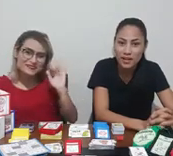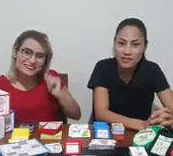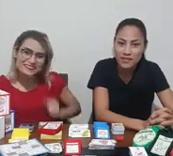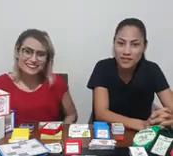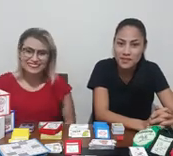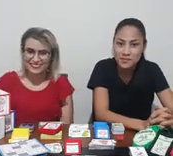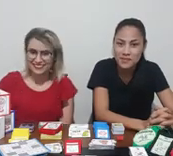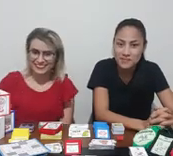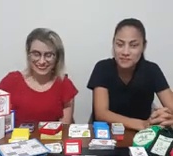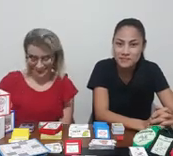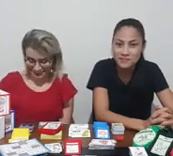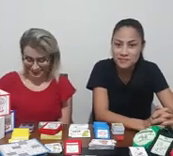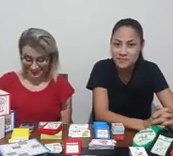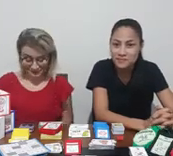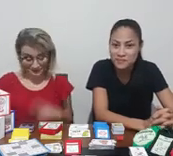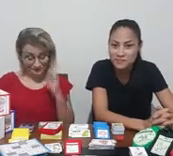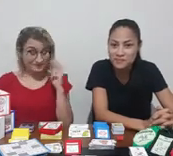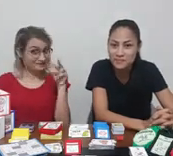Olá, Vinícius.